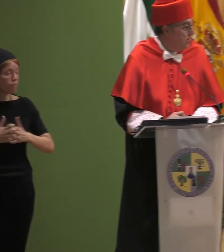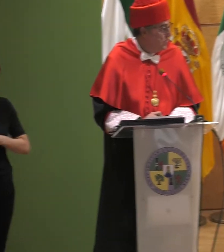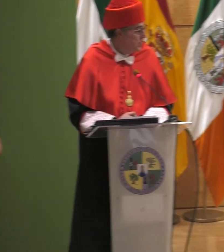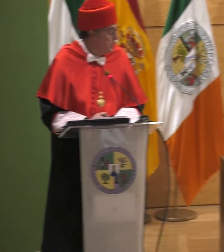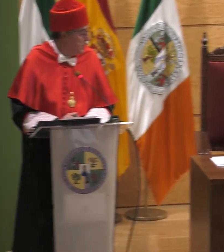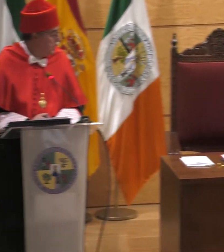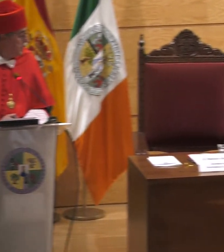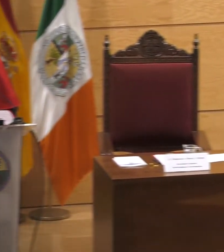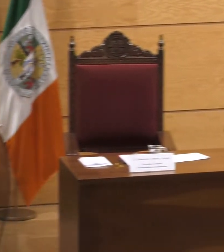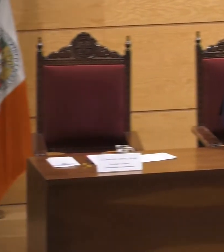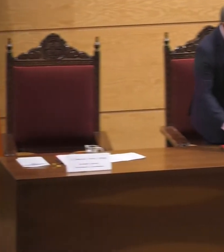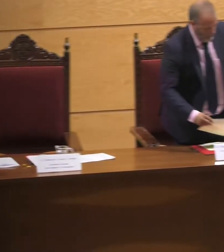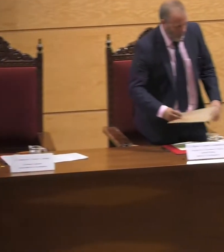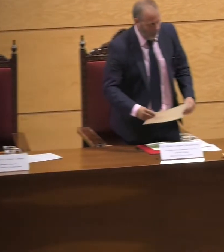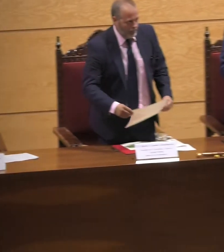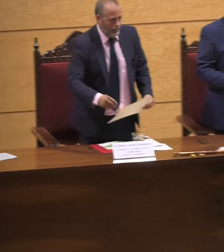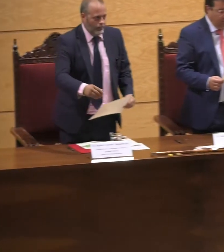Ciencias.